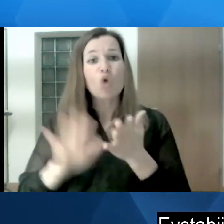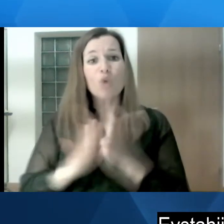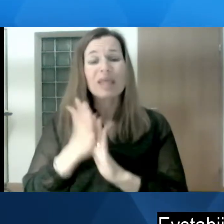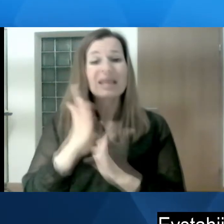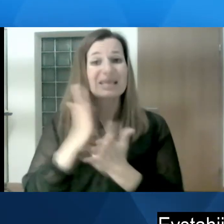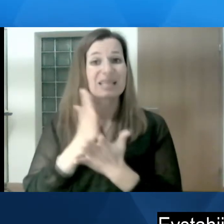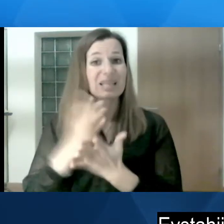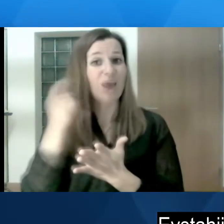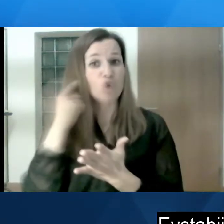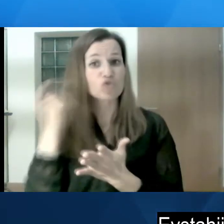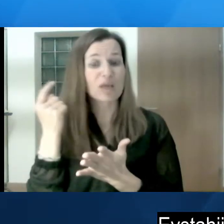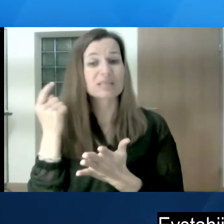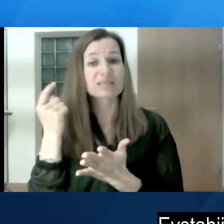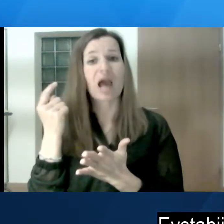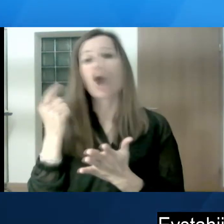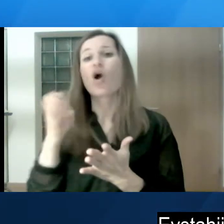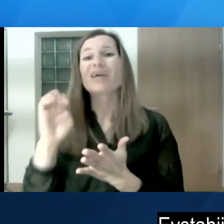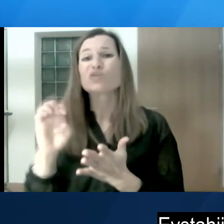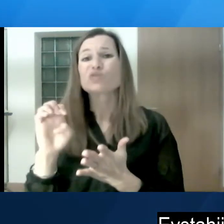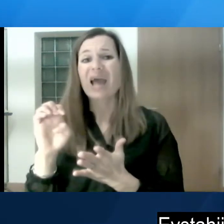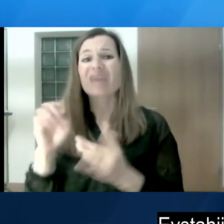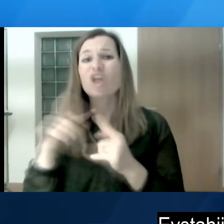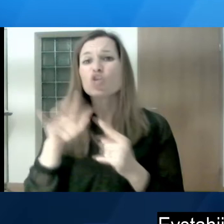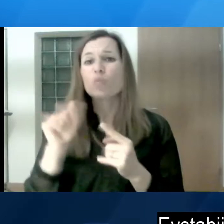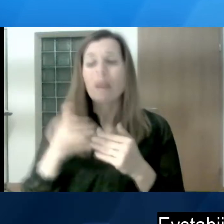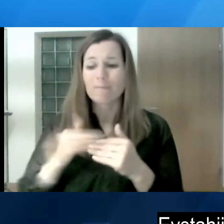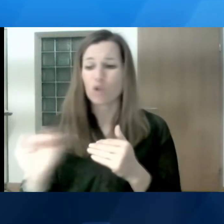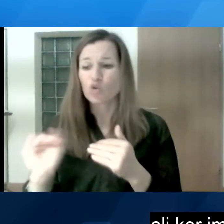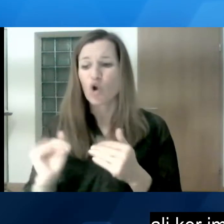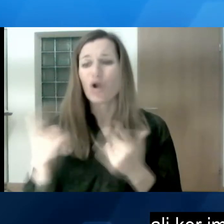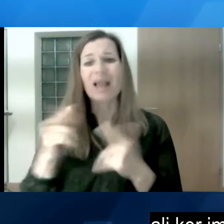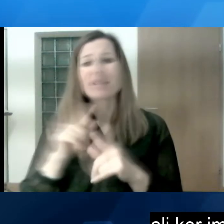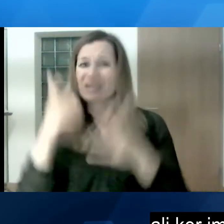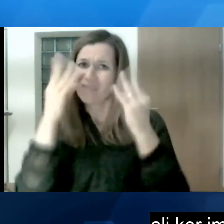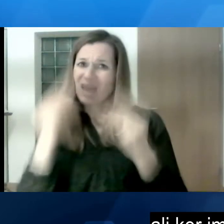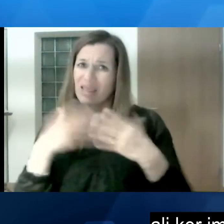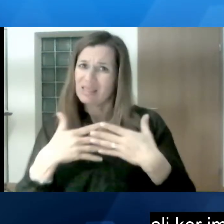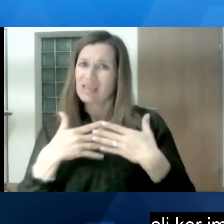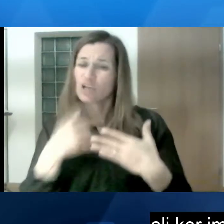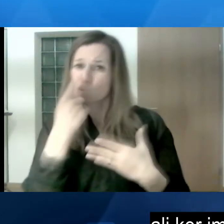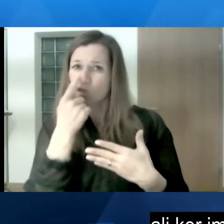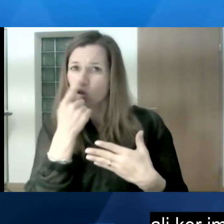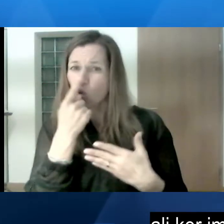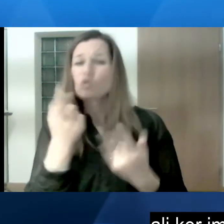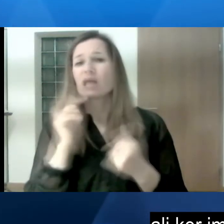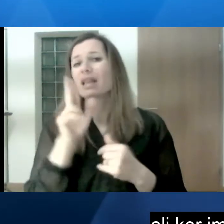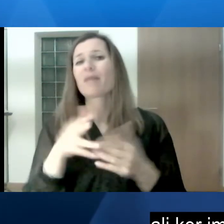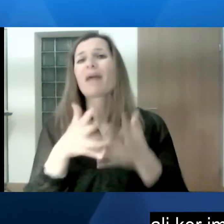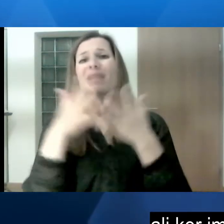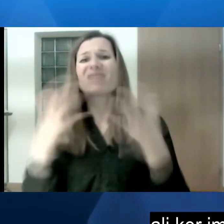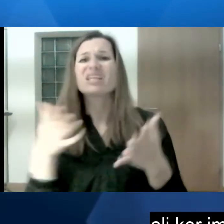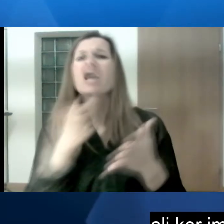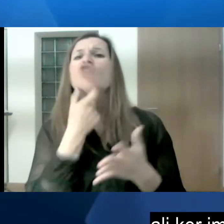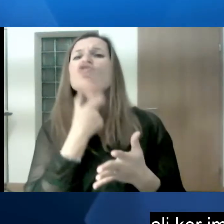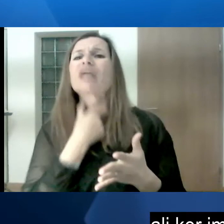Evstahijeva tuba pri otroku ali zaradi tega, ker ni navajen dihati skozi nos ali ker ima preveliko žrelnico, ne